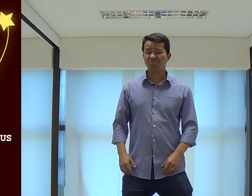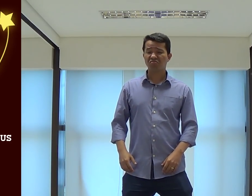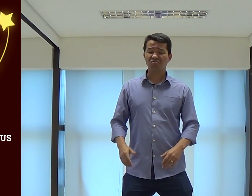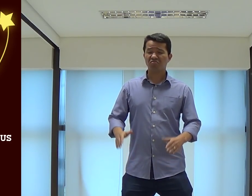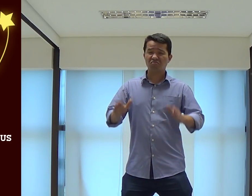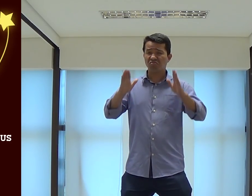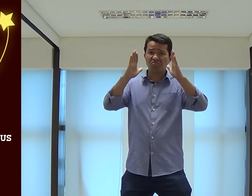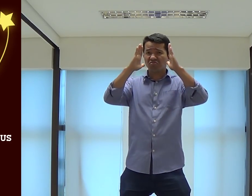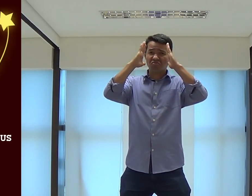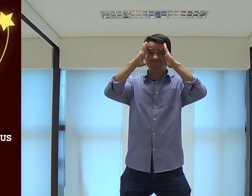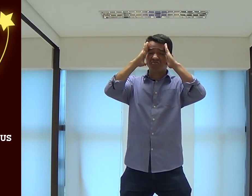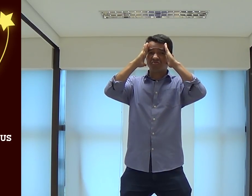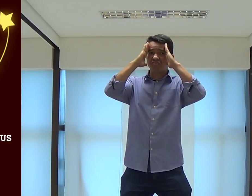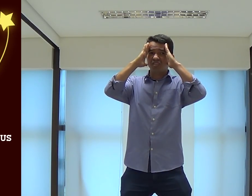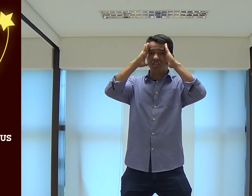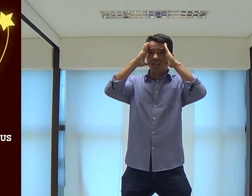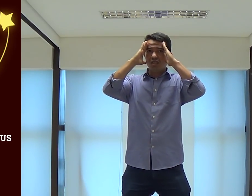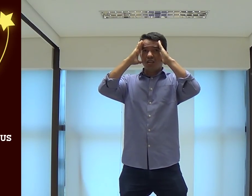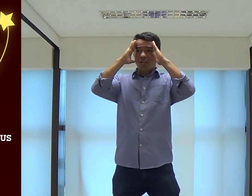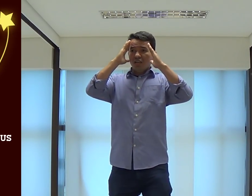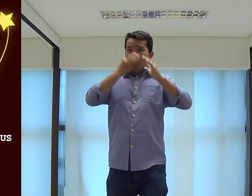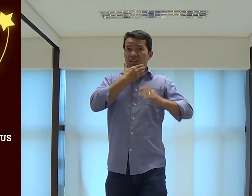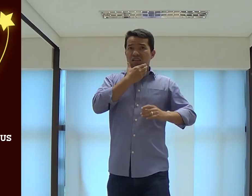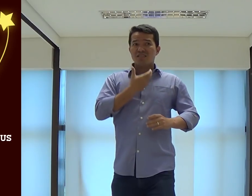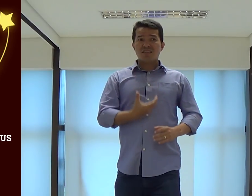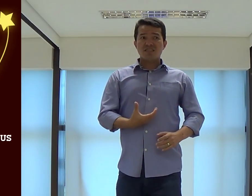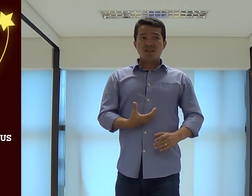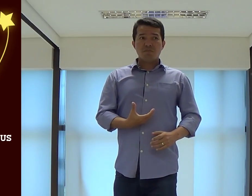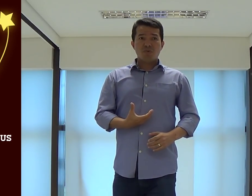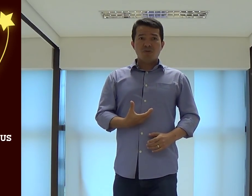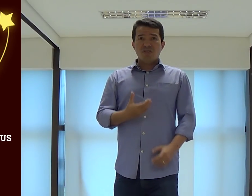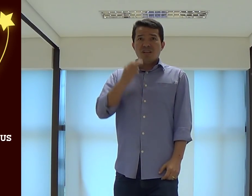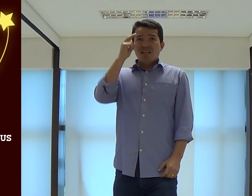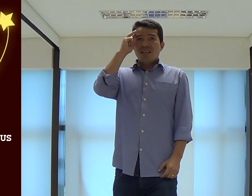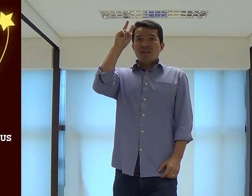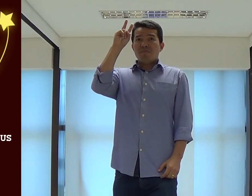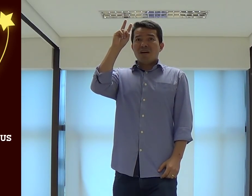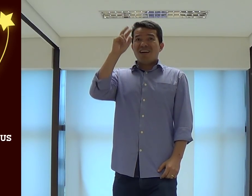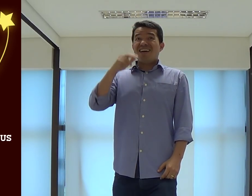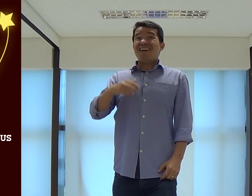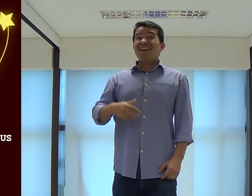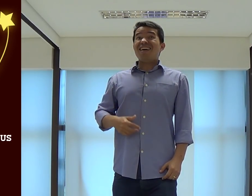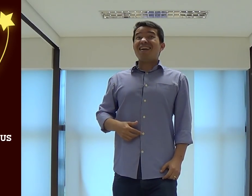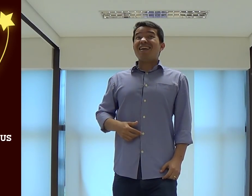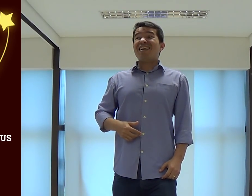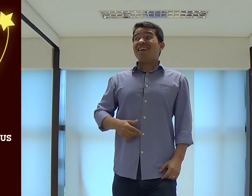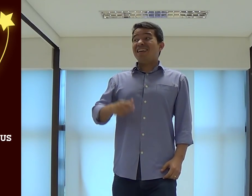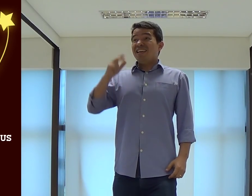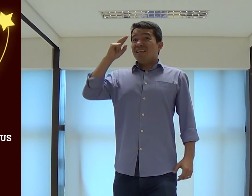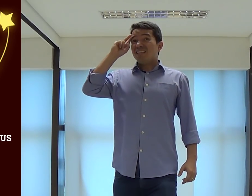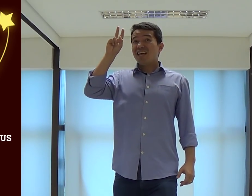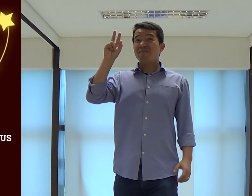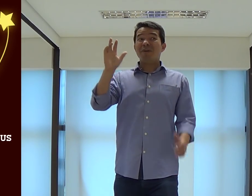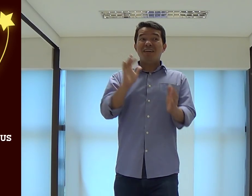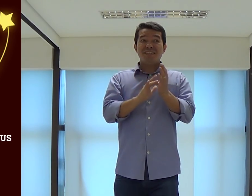lá desanimado. Parece que a gente não está entendendo as coisas. Aí chega no Natal, em dezembro, aí a gente lembra de